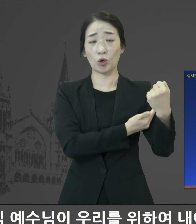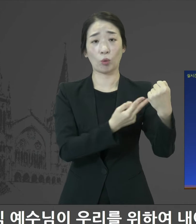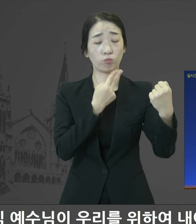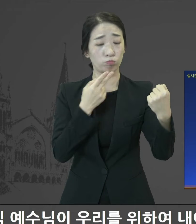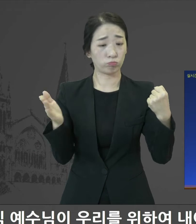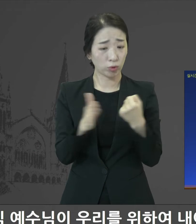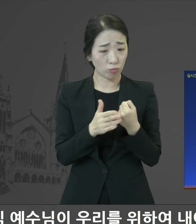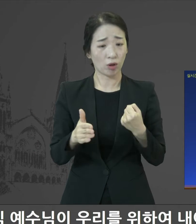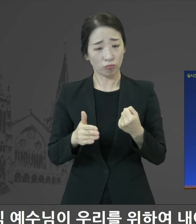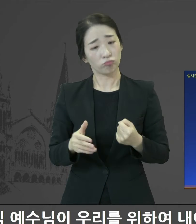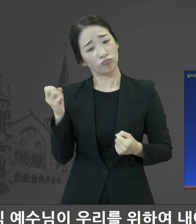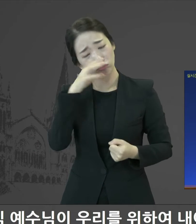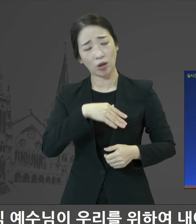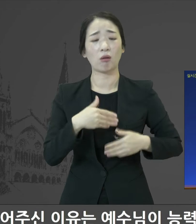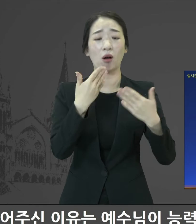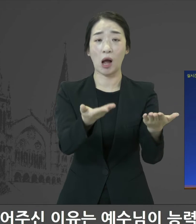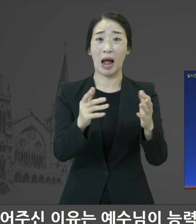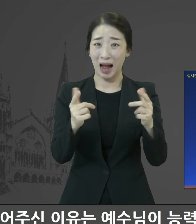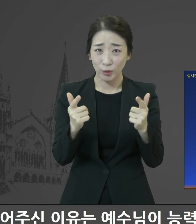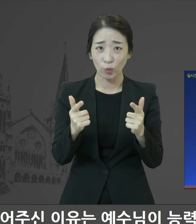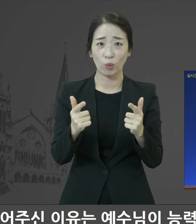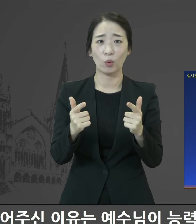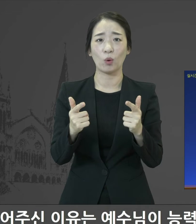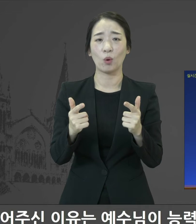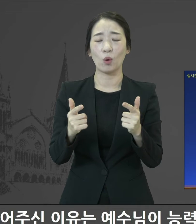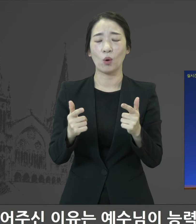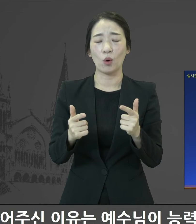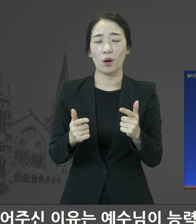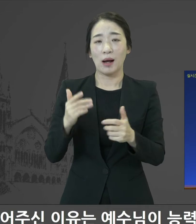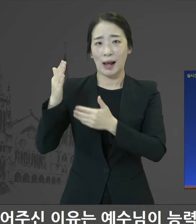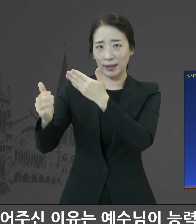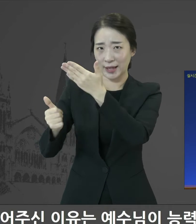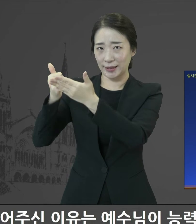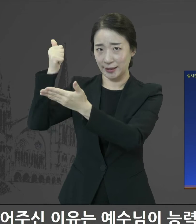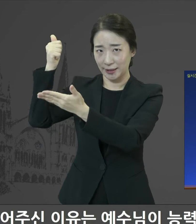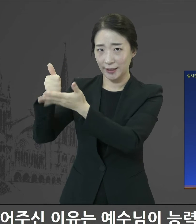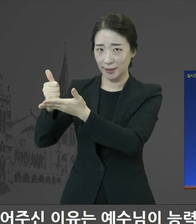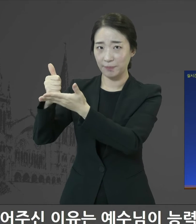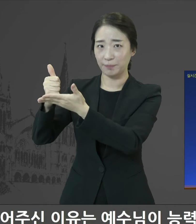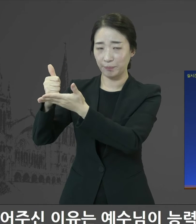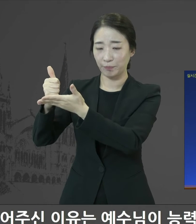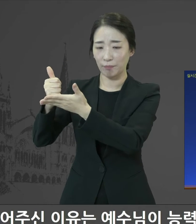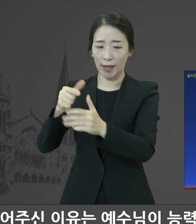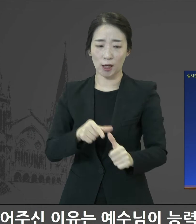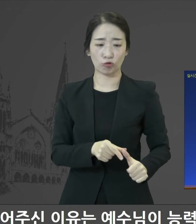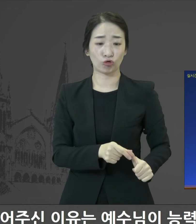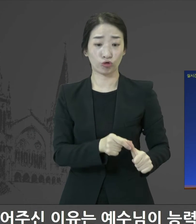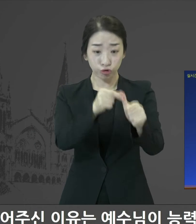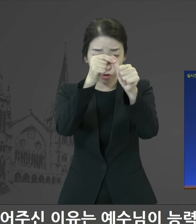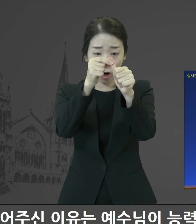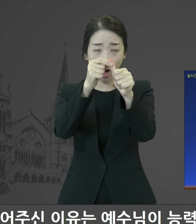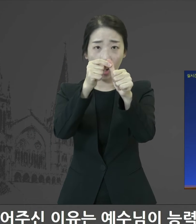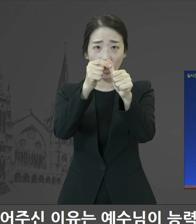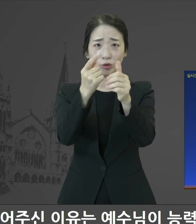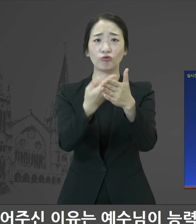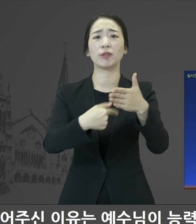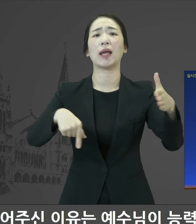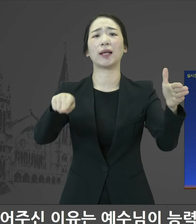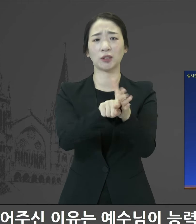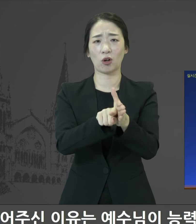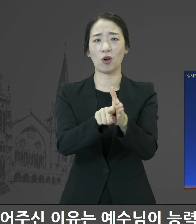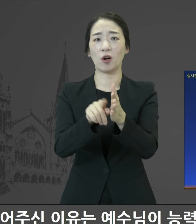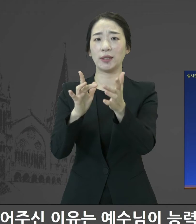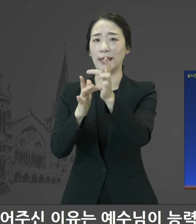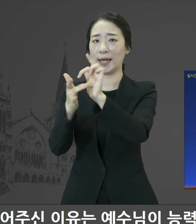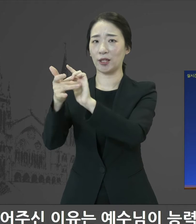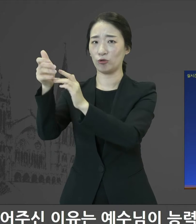내어주심으로 우리를 하나님의 구원 계획 안으로 끌어들이시려고 내어주셨다는